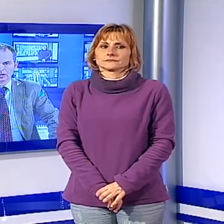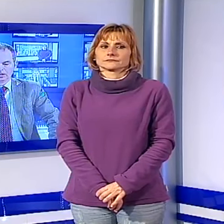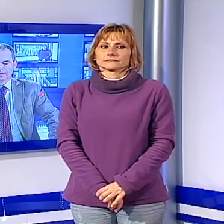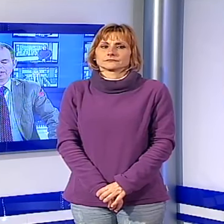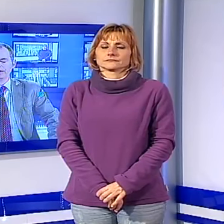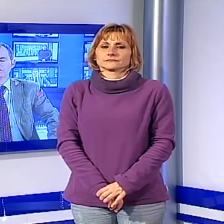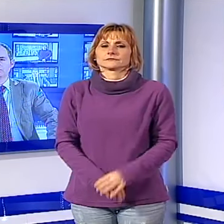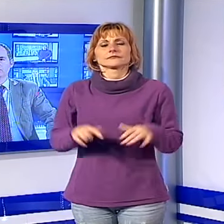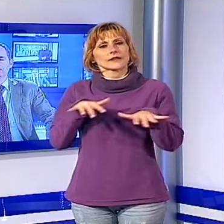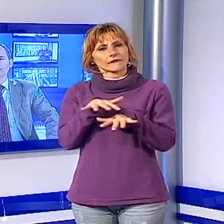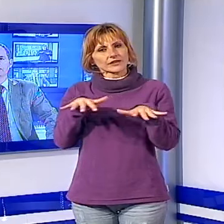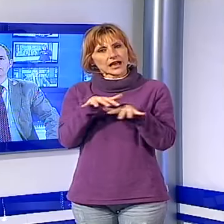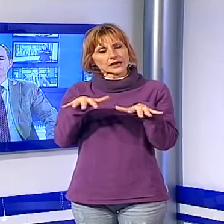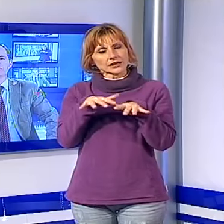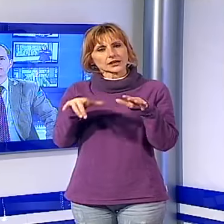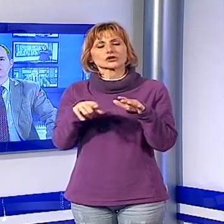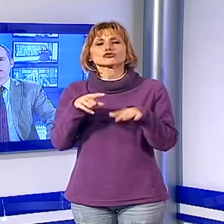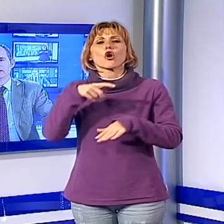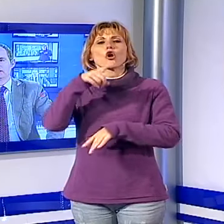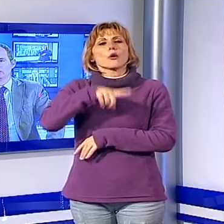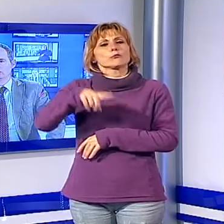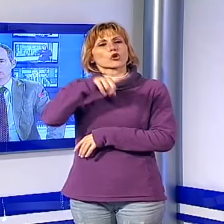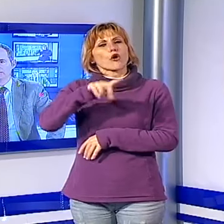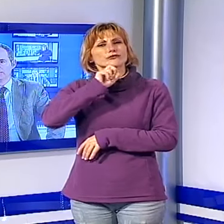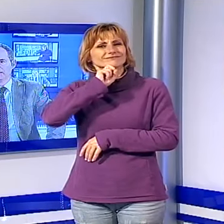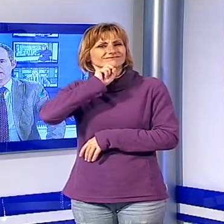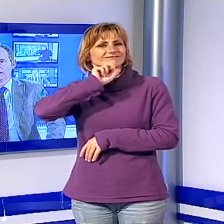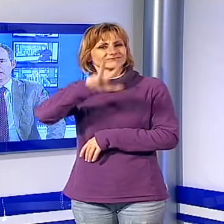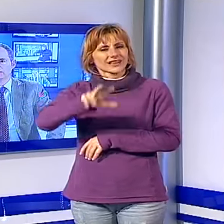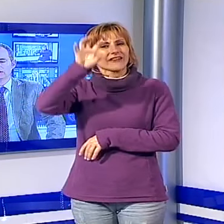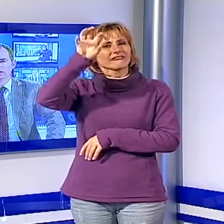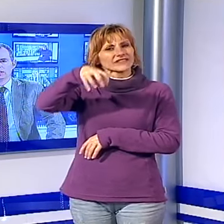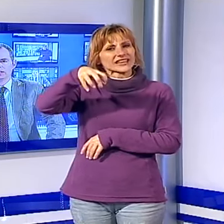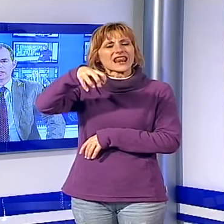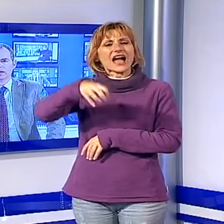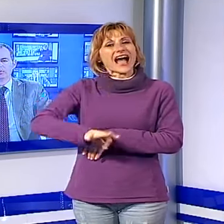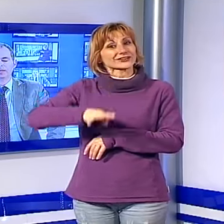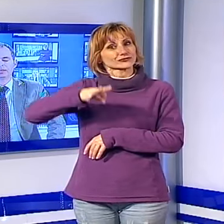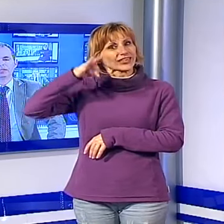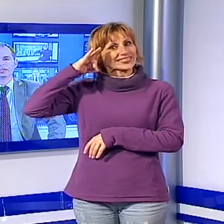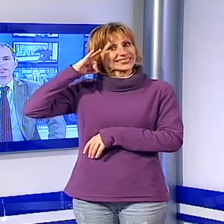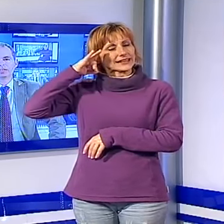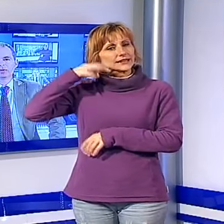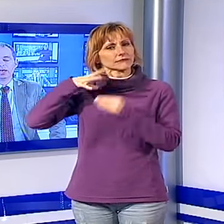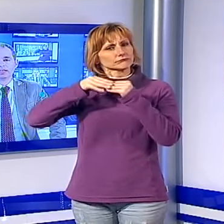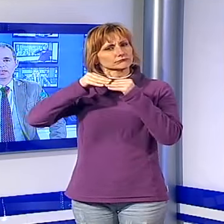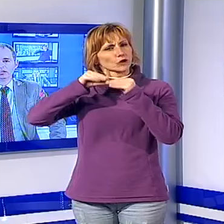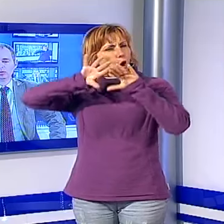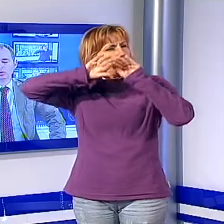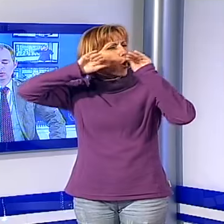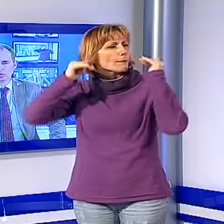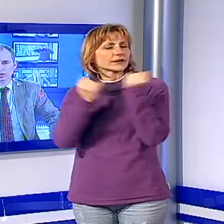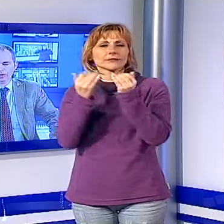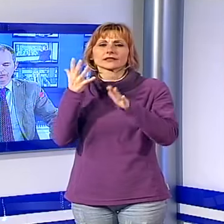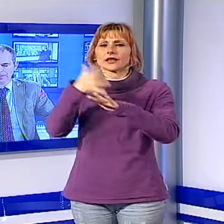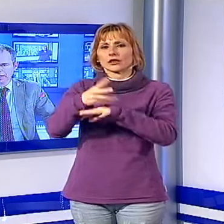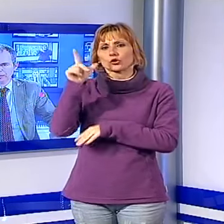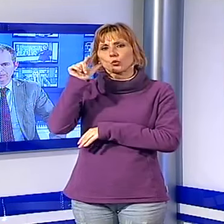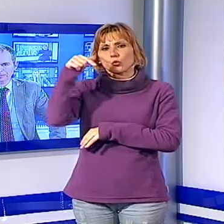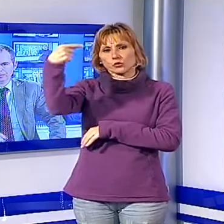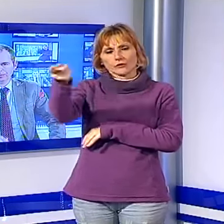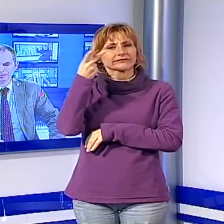A Viareggio l'amministrazione provinciale annuncia Villa Argentina sarà completamente restaurata entro luglio.